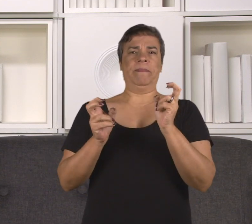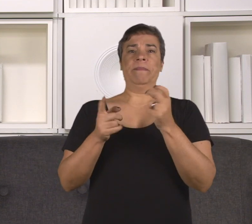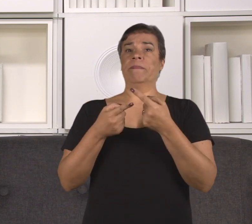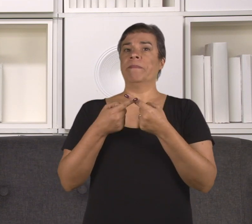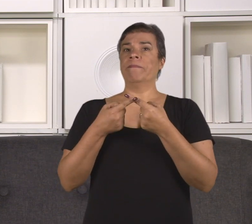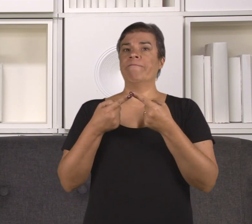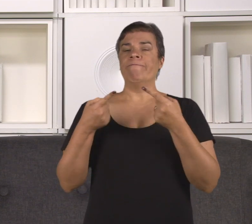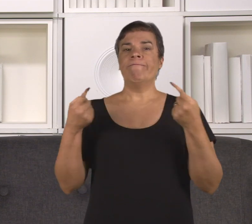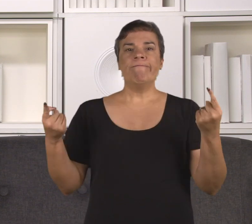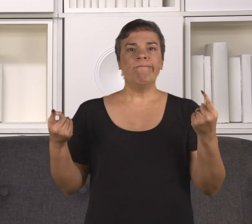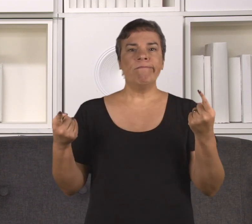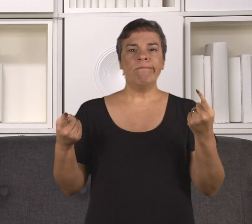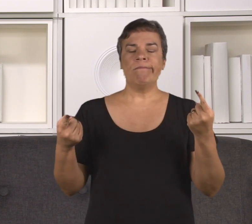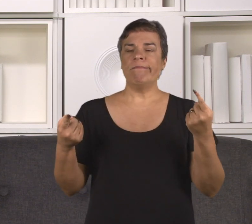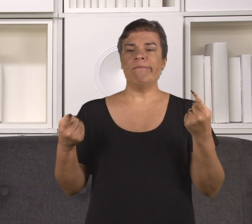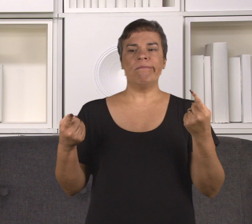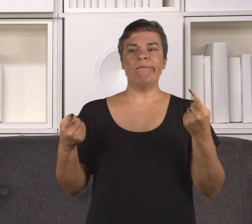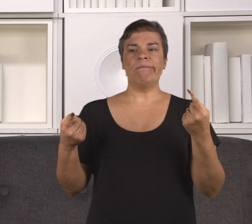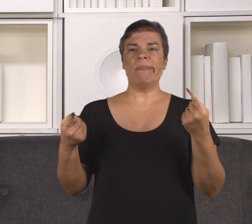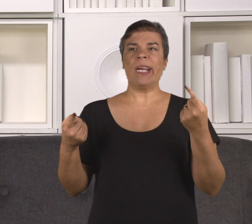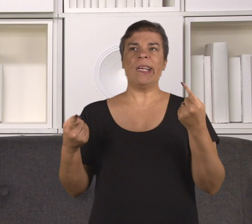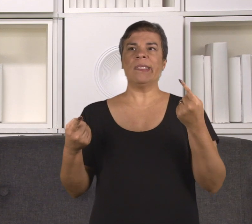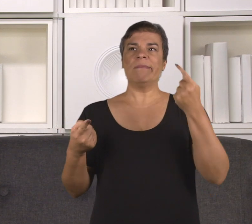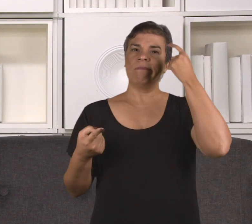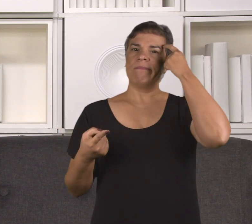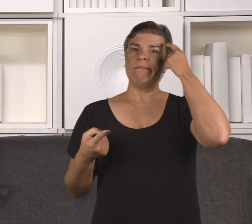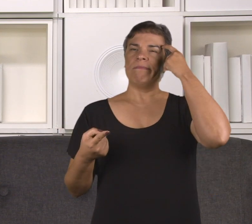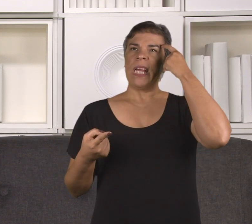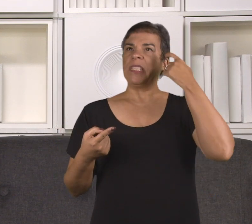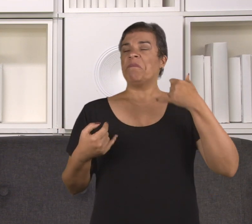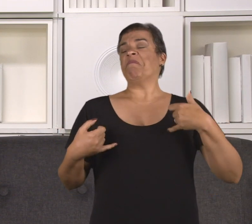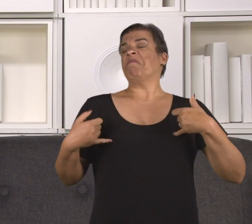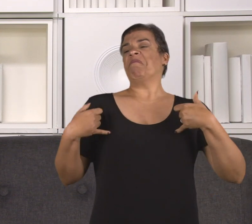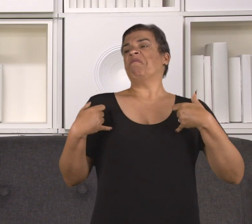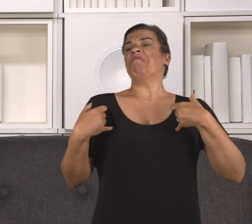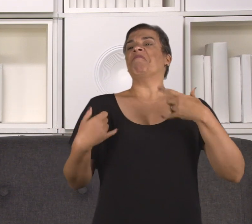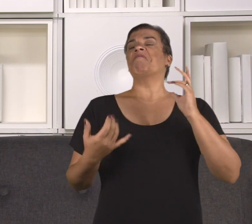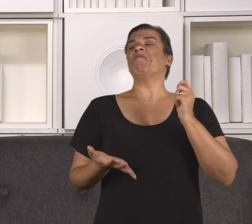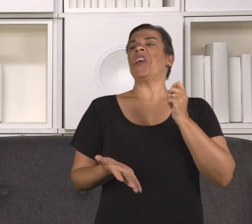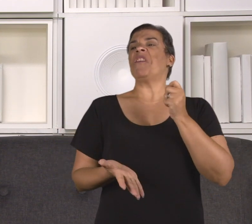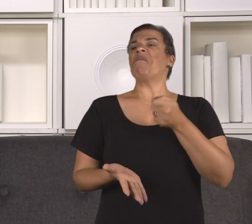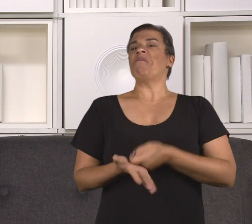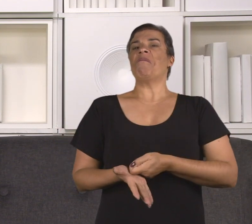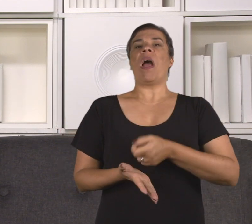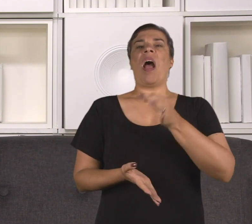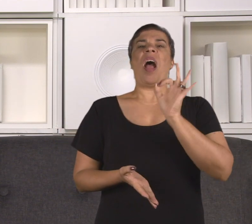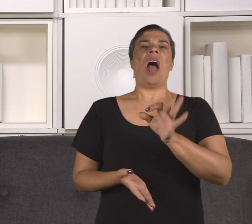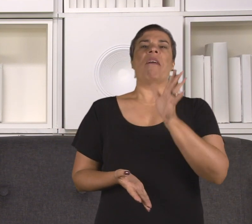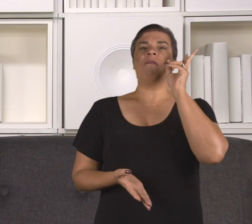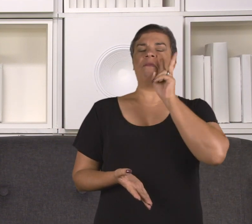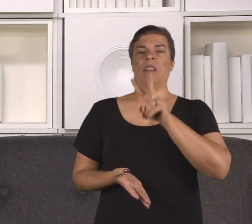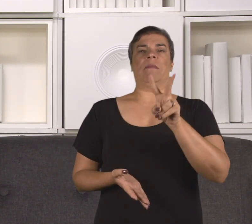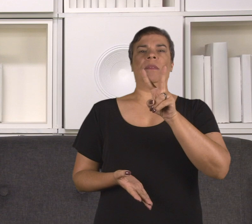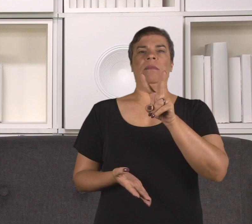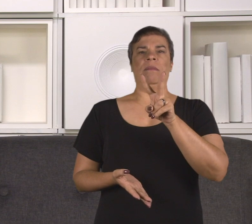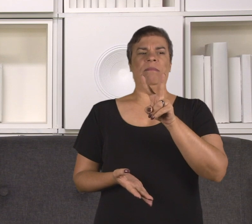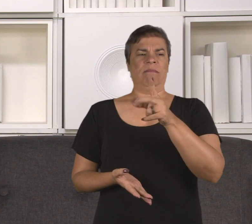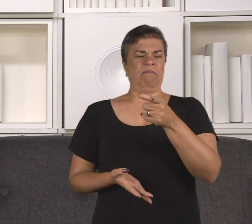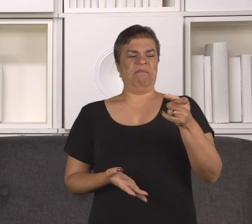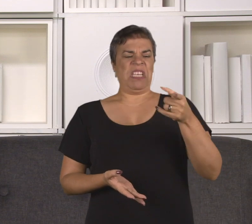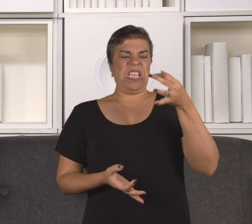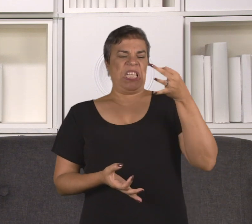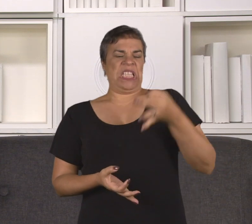vocês pensam que veem, vocês afirmam que veem, vocês são cheios